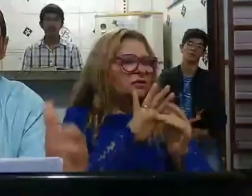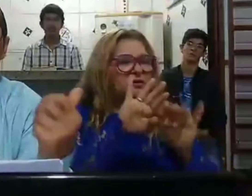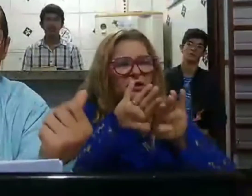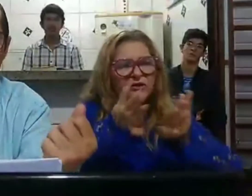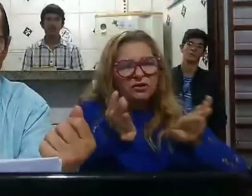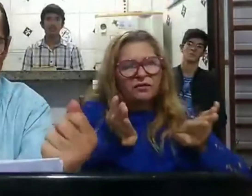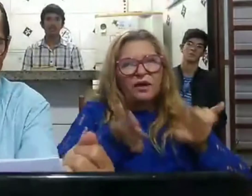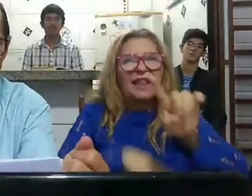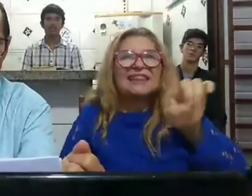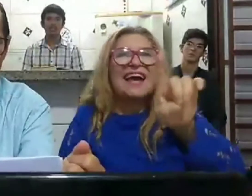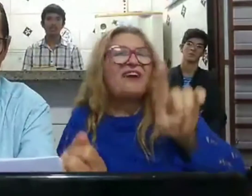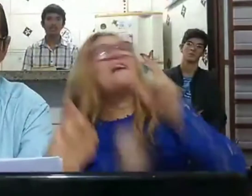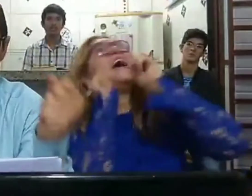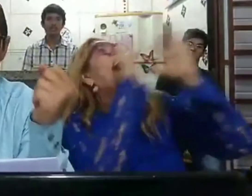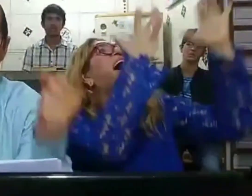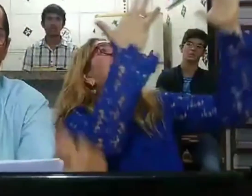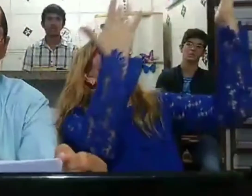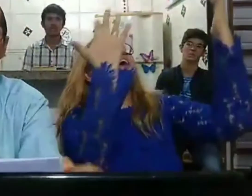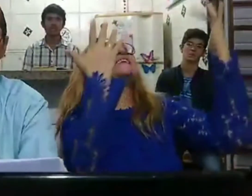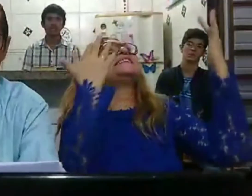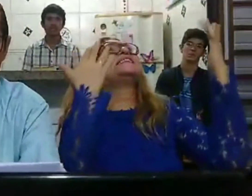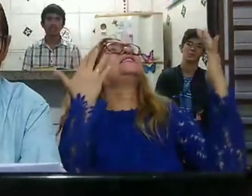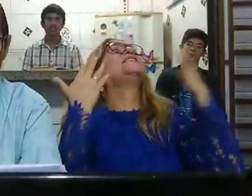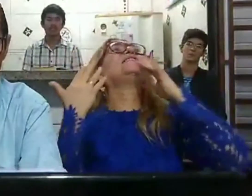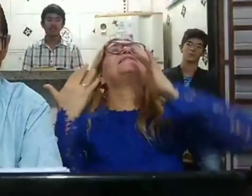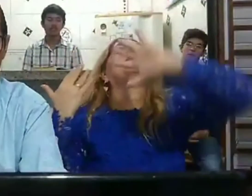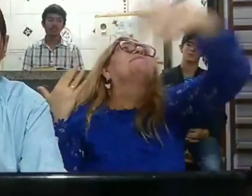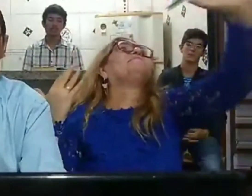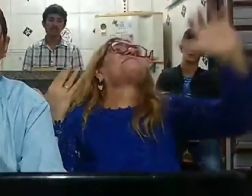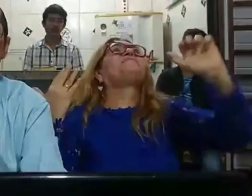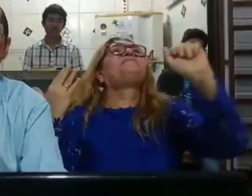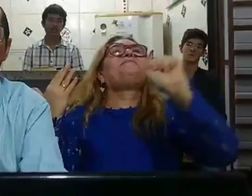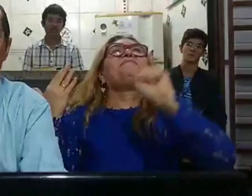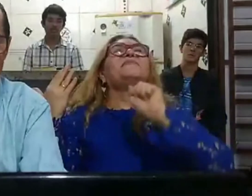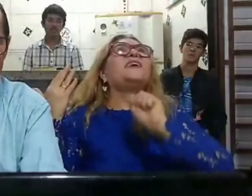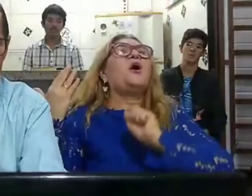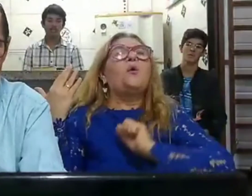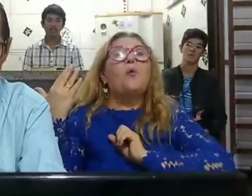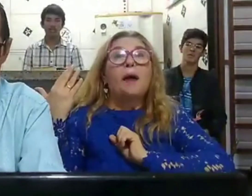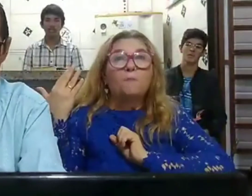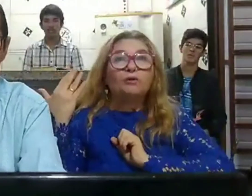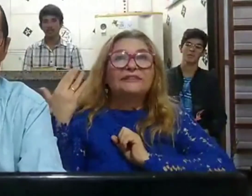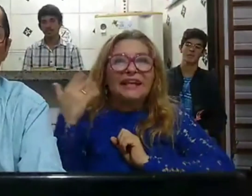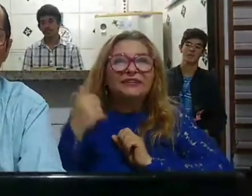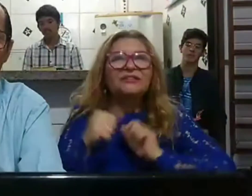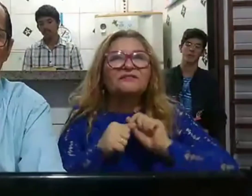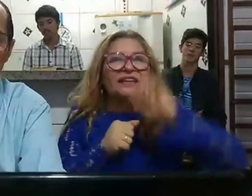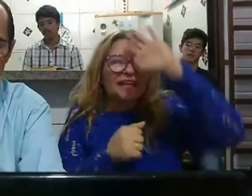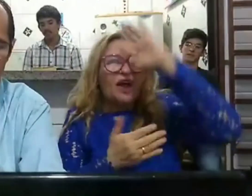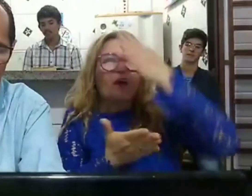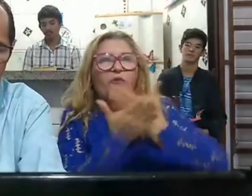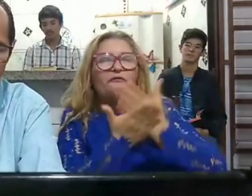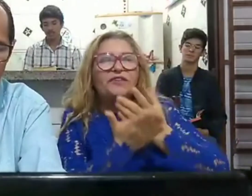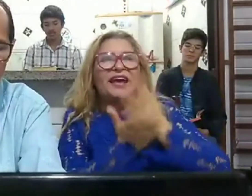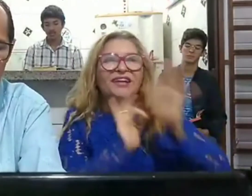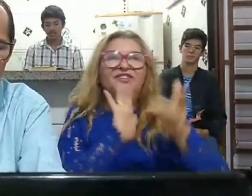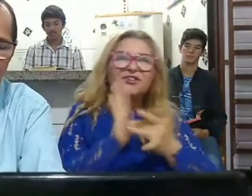a graça de Deus que leva o pecador a confiar em Jesus Cristo como seu